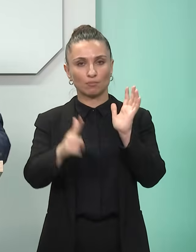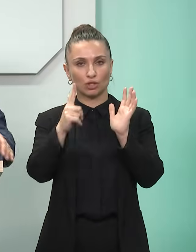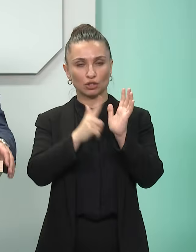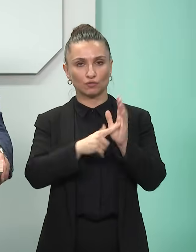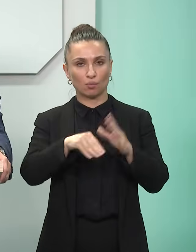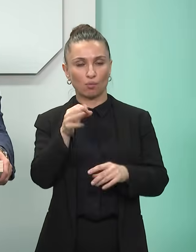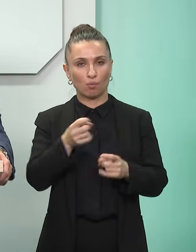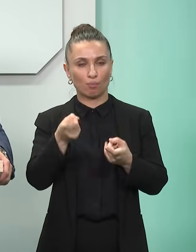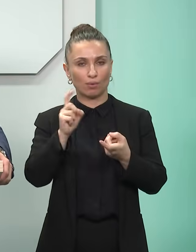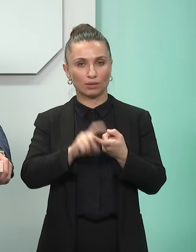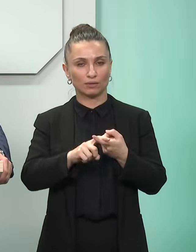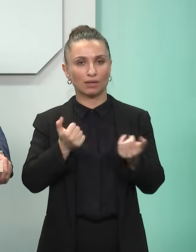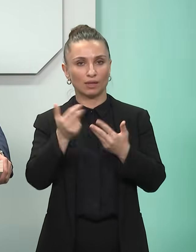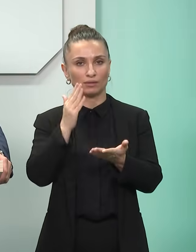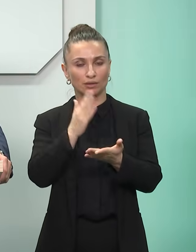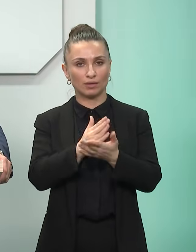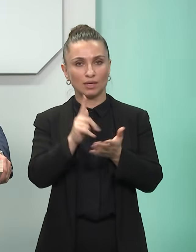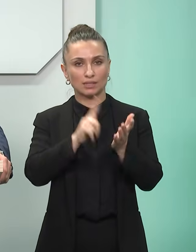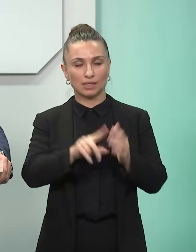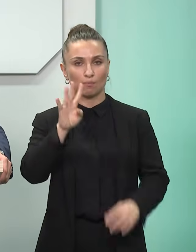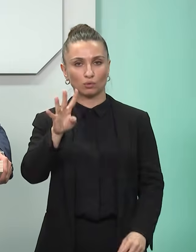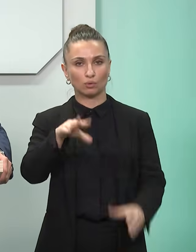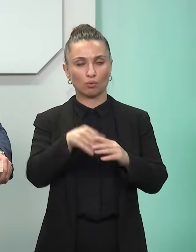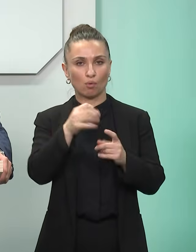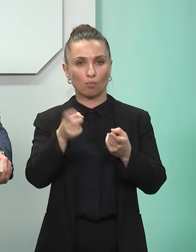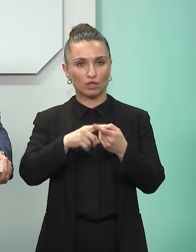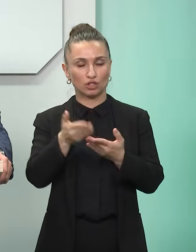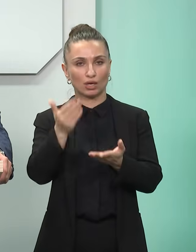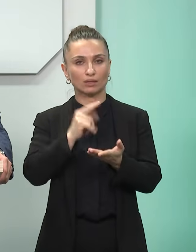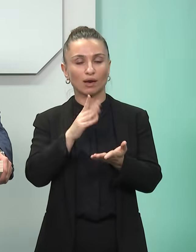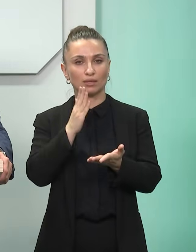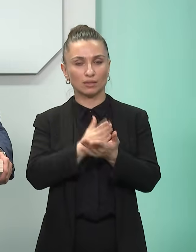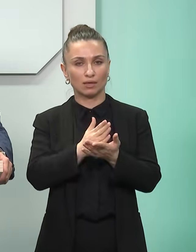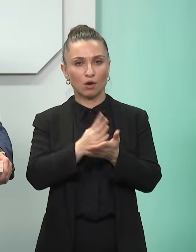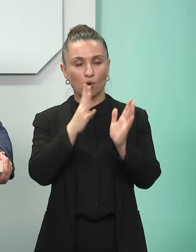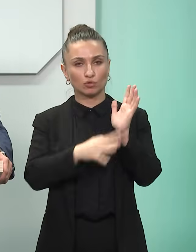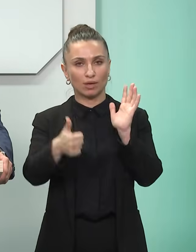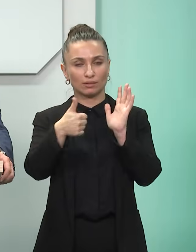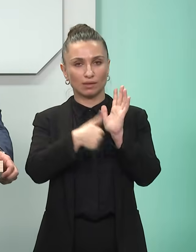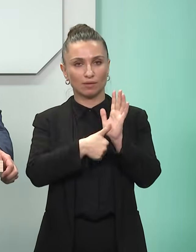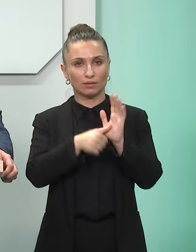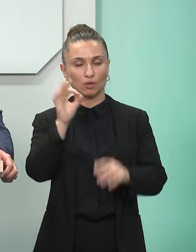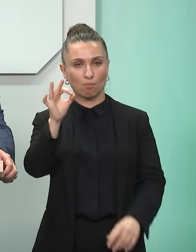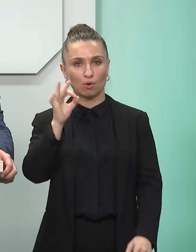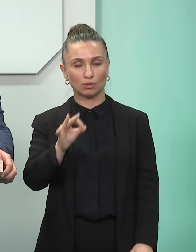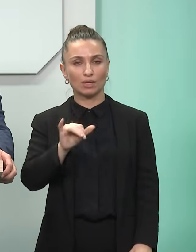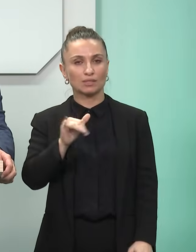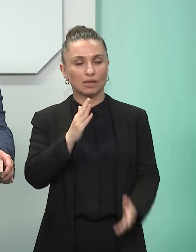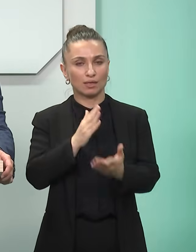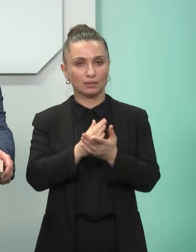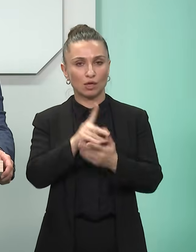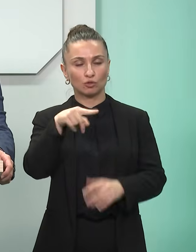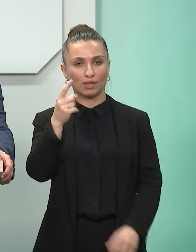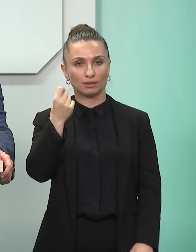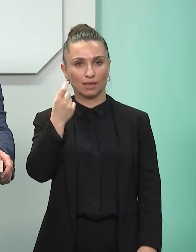77 საარჩევნო უბნიდან დათვლილია 74 საარჩევნო უბნის შედეგები, რაც გახლავთ 96%, საიდანაც